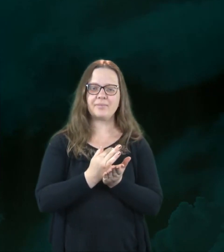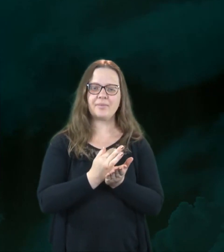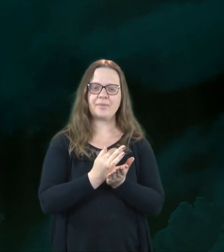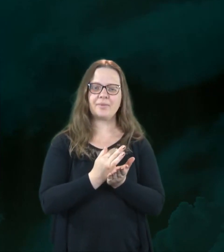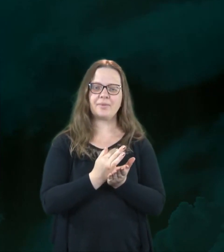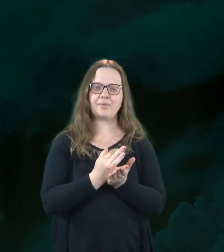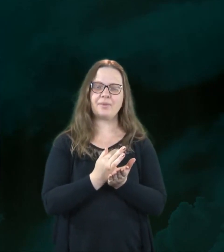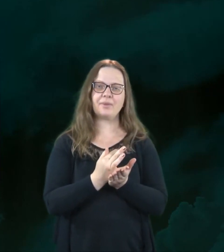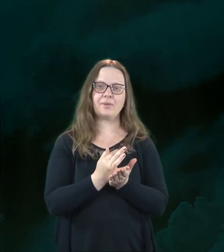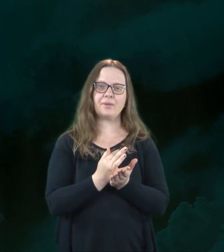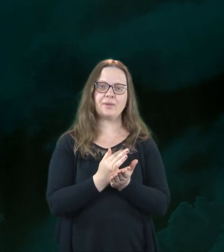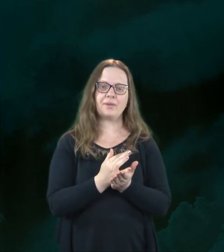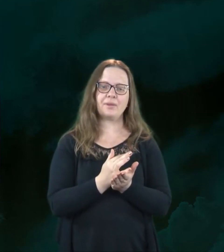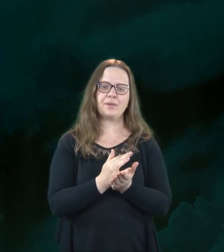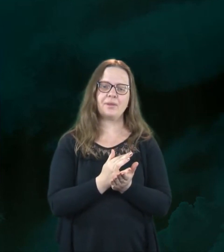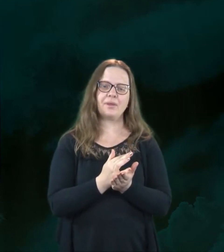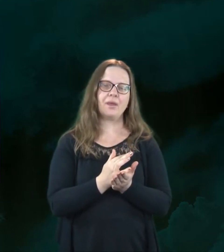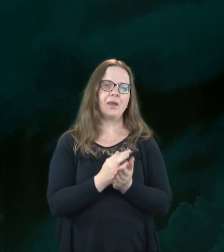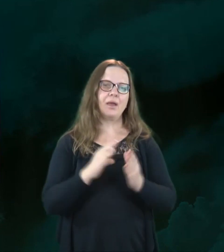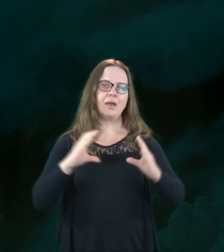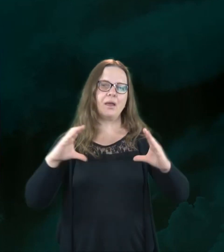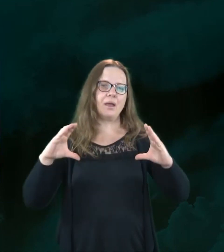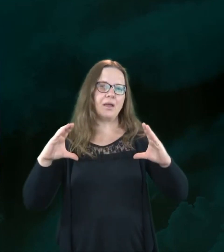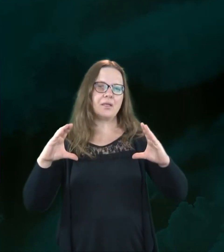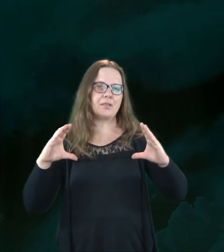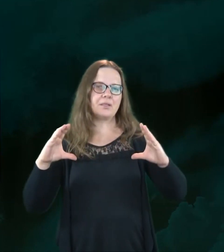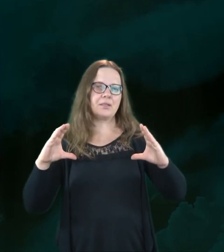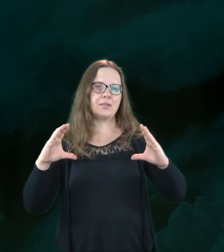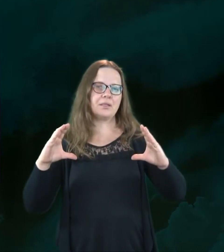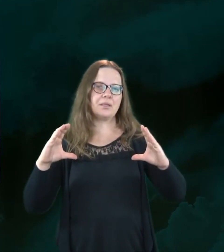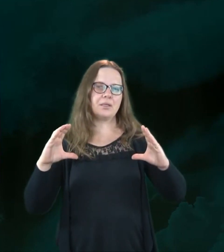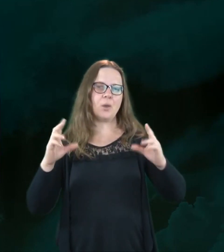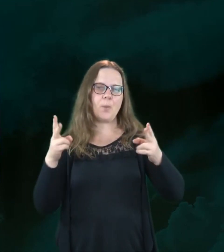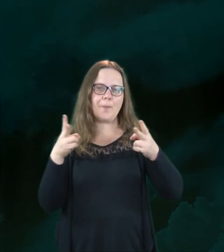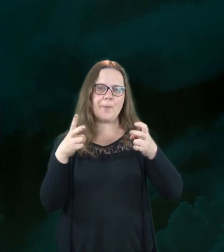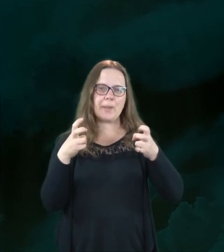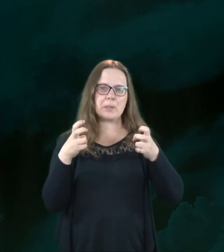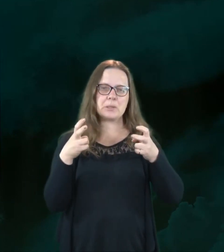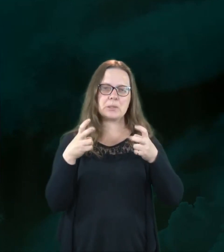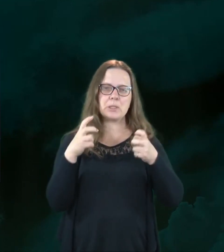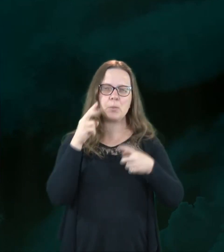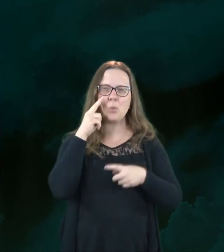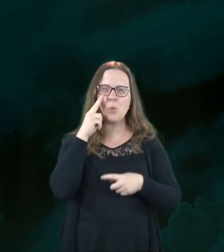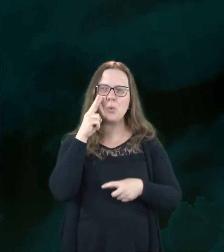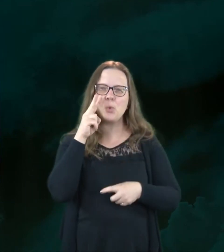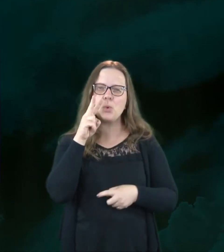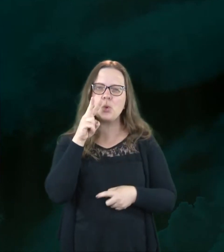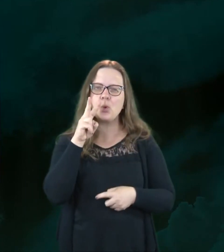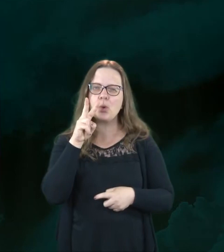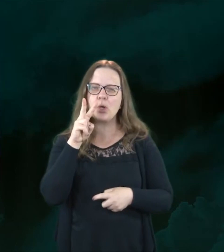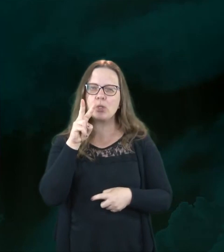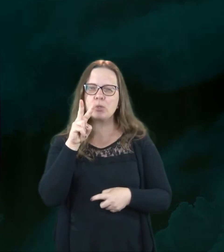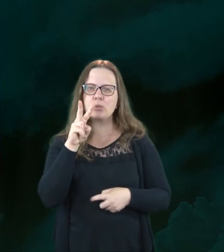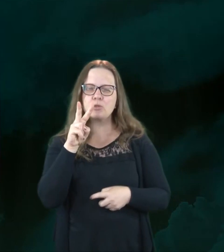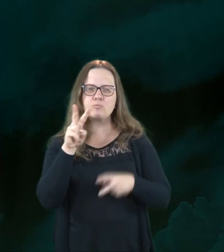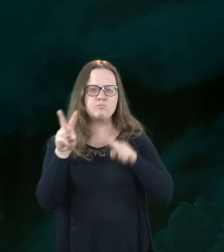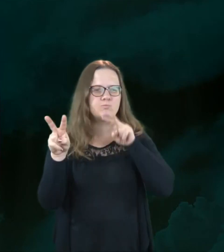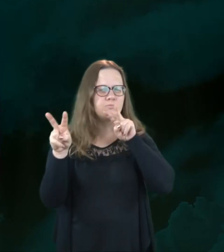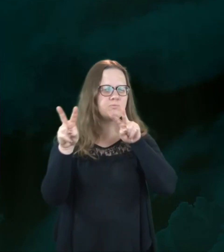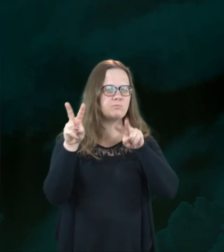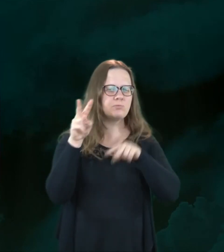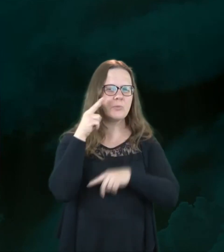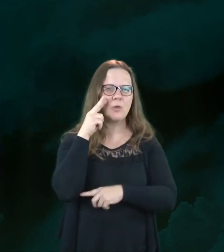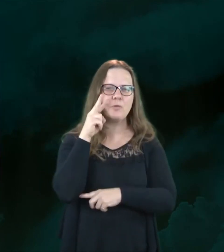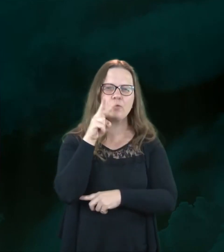no portão. Onde ele está botando? Onde está o portão aqui? Desse homem físico. Onde está o portão